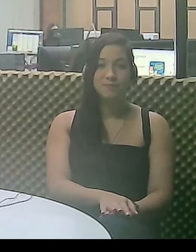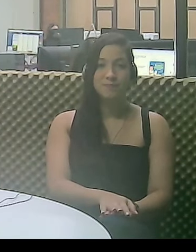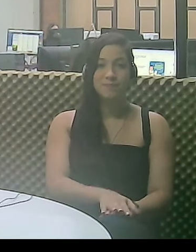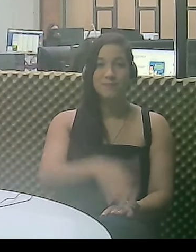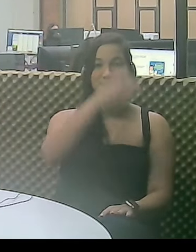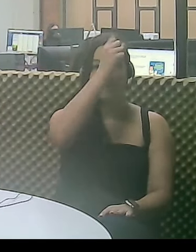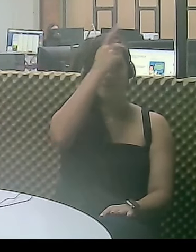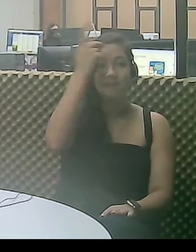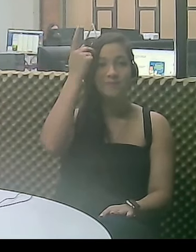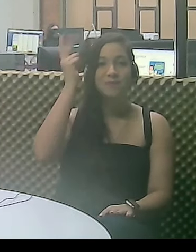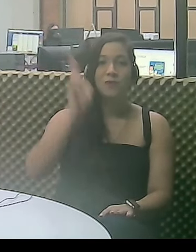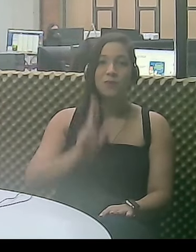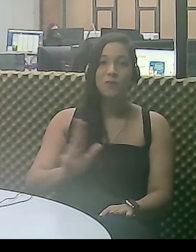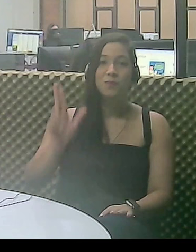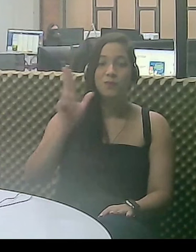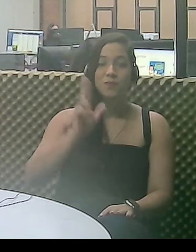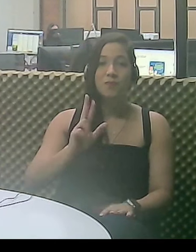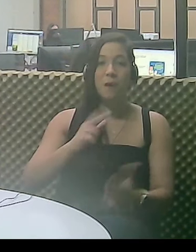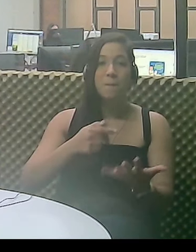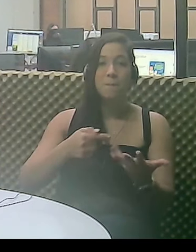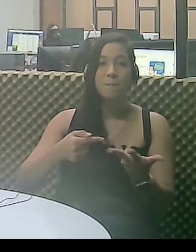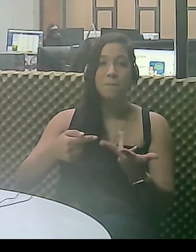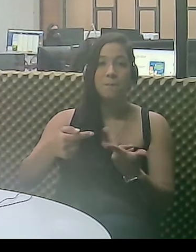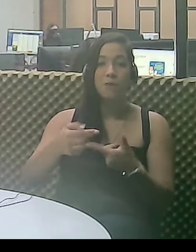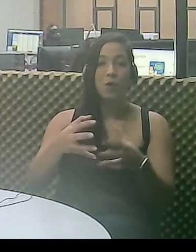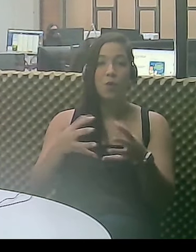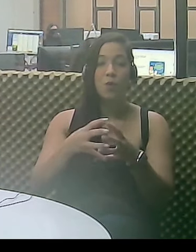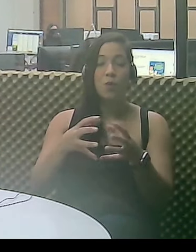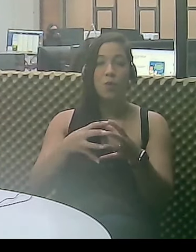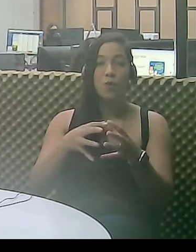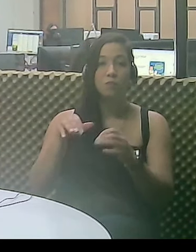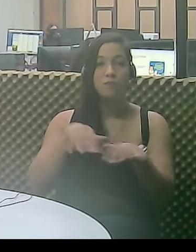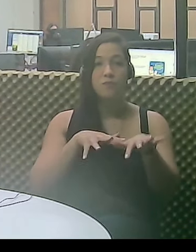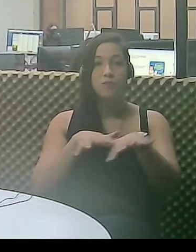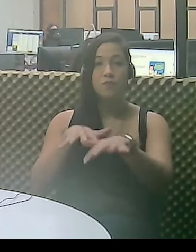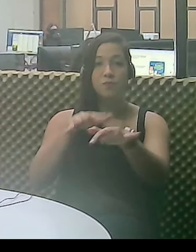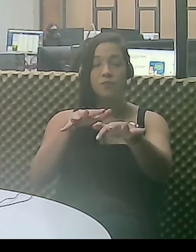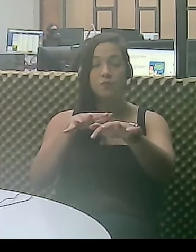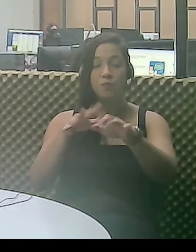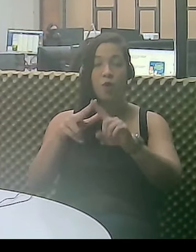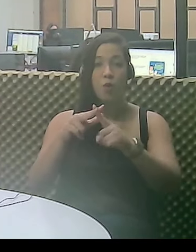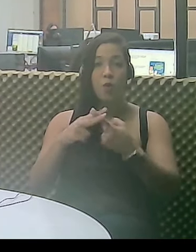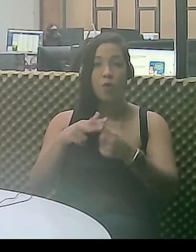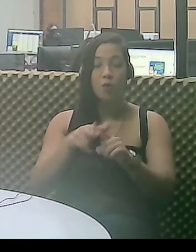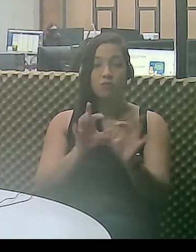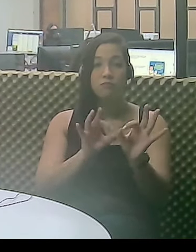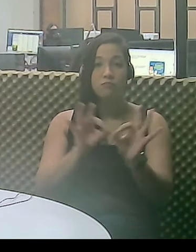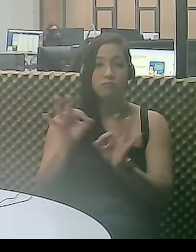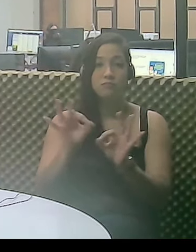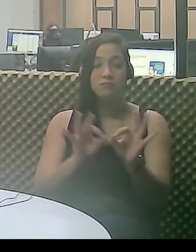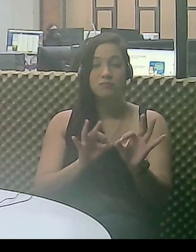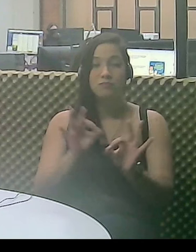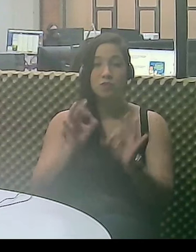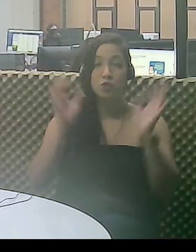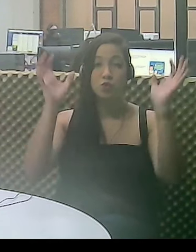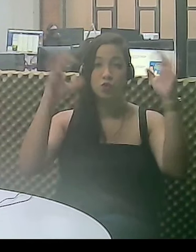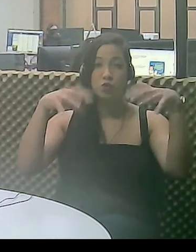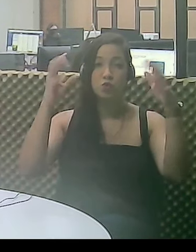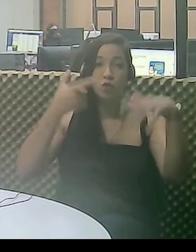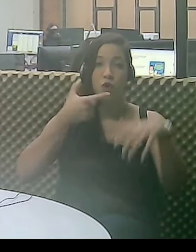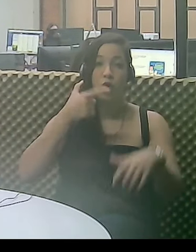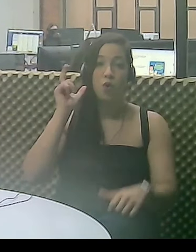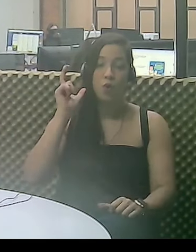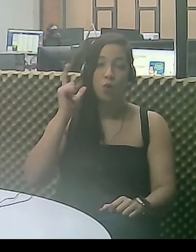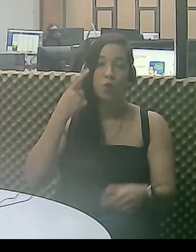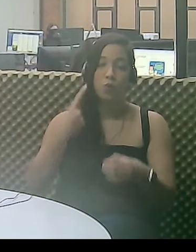A Prefeitura de Uberlândia está com diversas equipes na rua para limpeza e reparo das áreas afetadas pelo temporal que